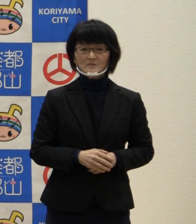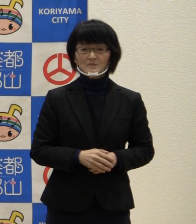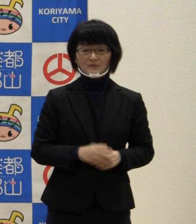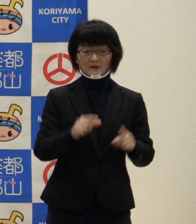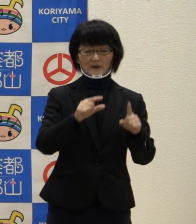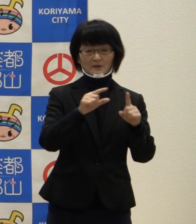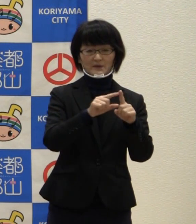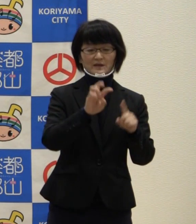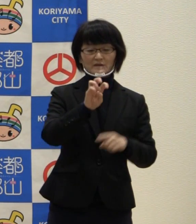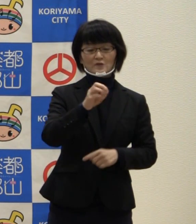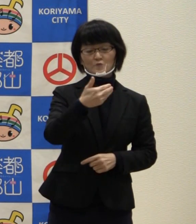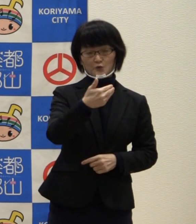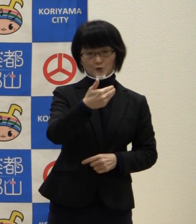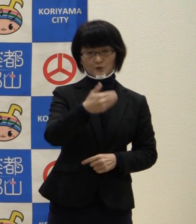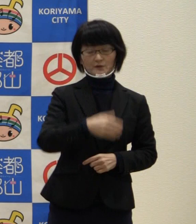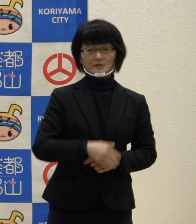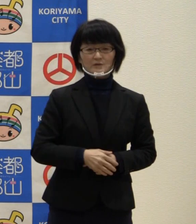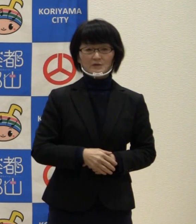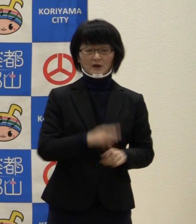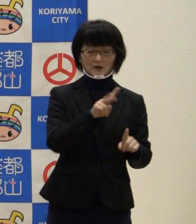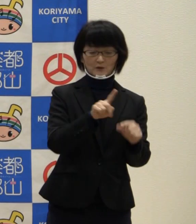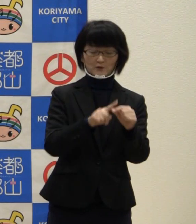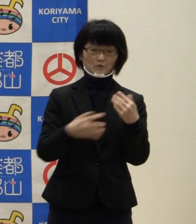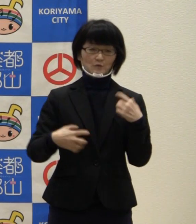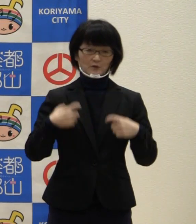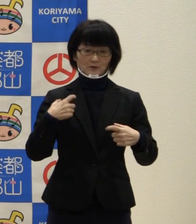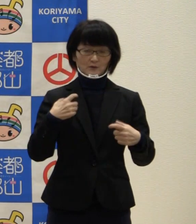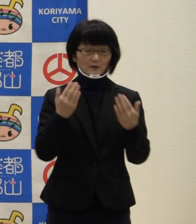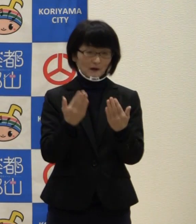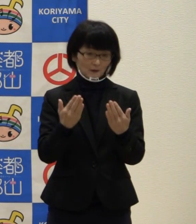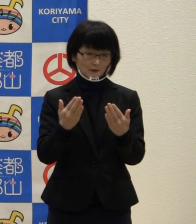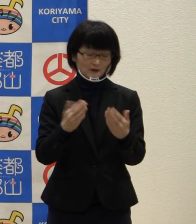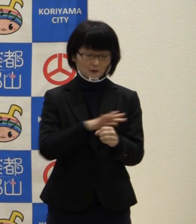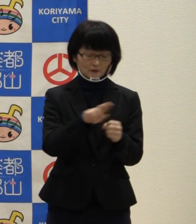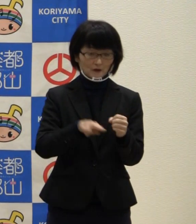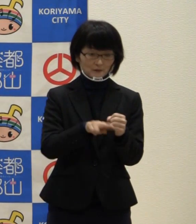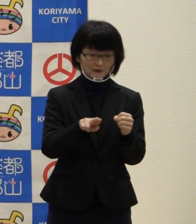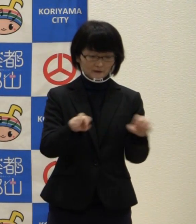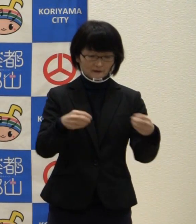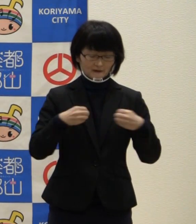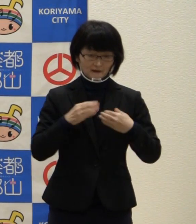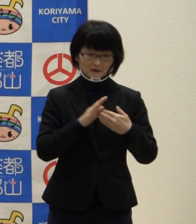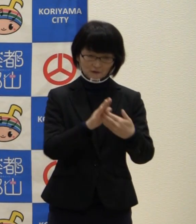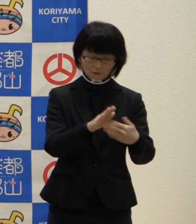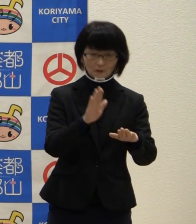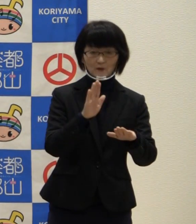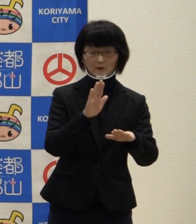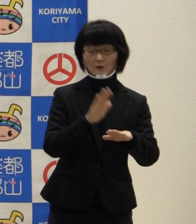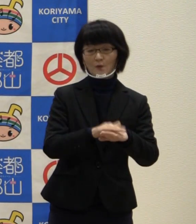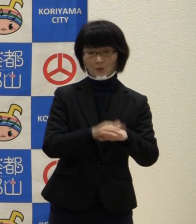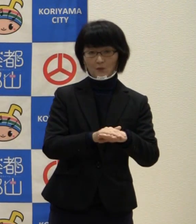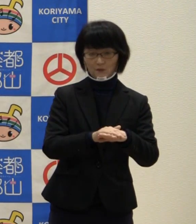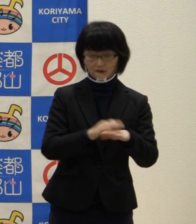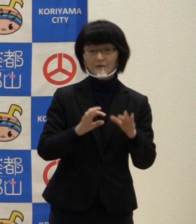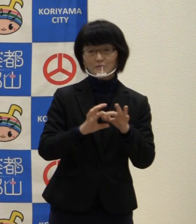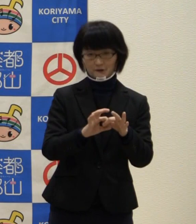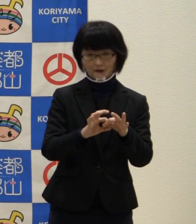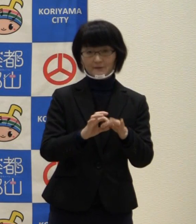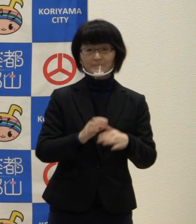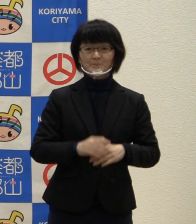39ページでございますが、小中学校における新型コロナウイルス感染症対策でござい